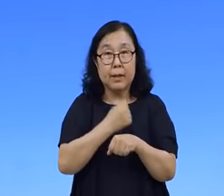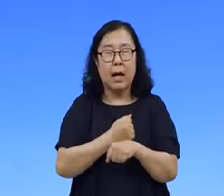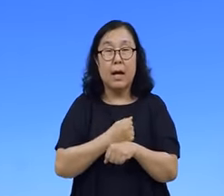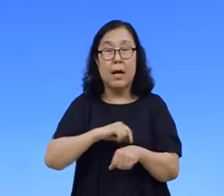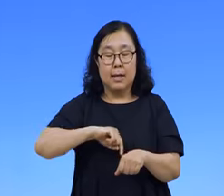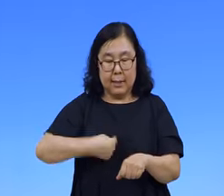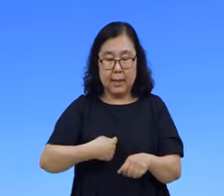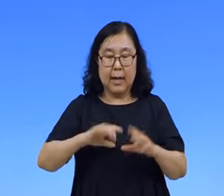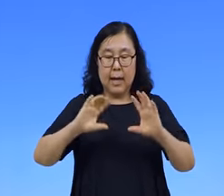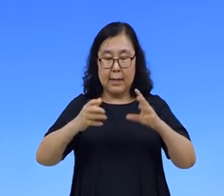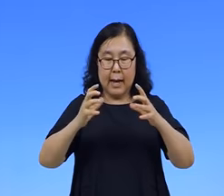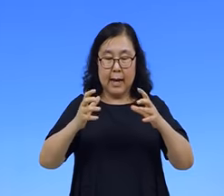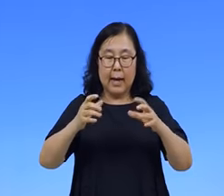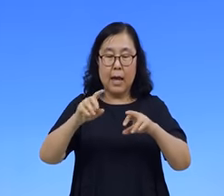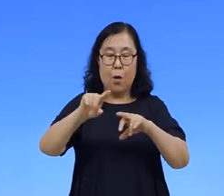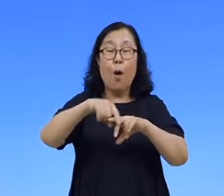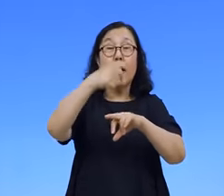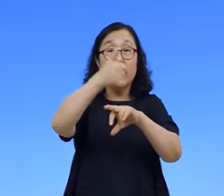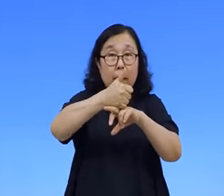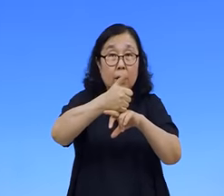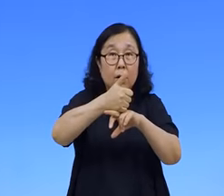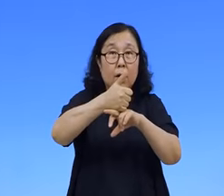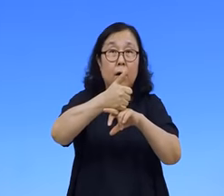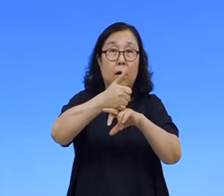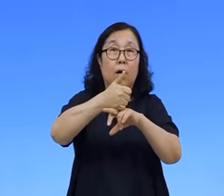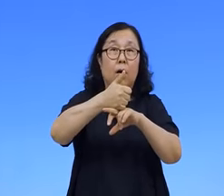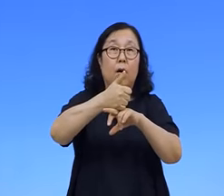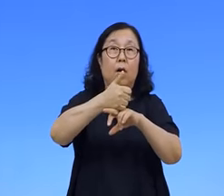아니 이게 자기가 나라를 위하여 지금 왕인데